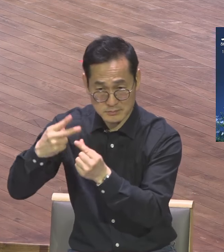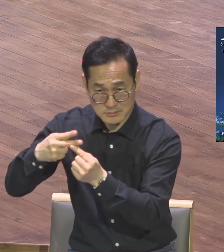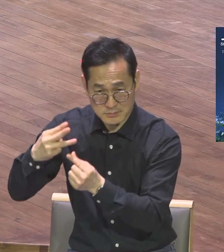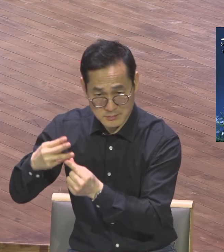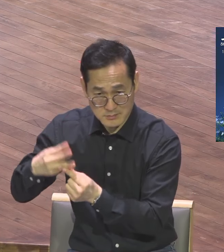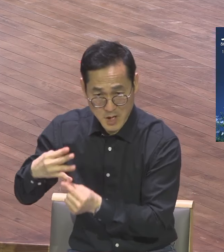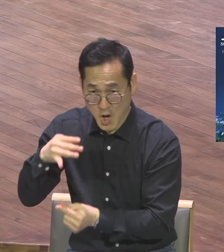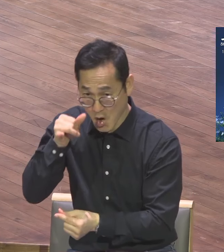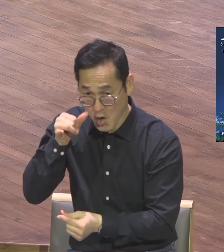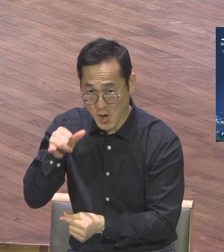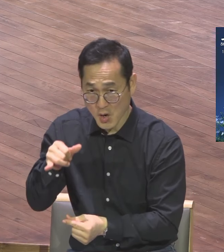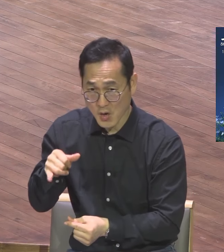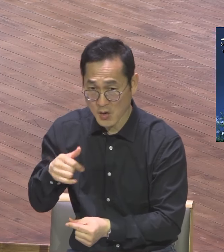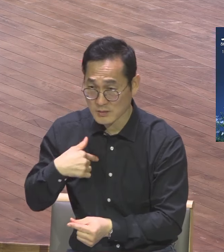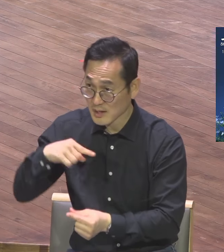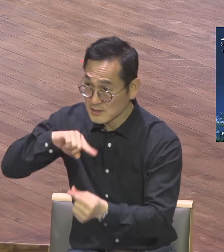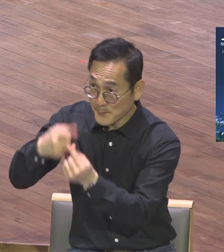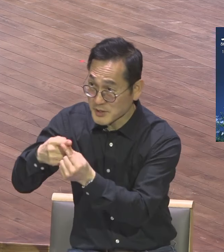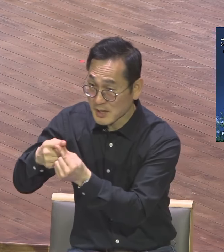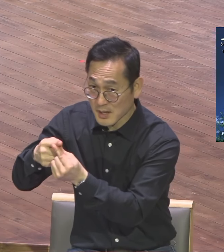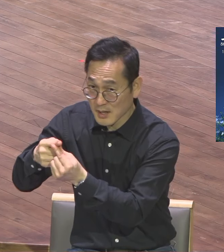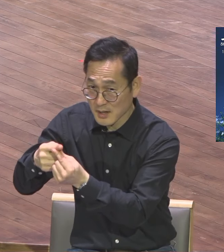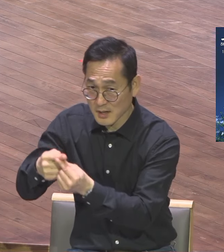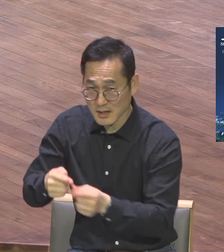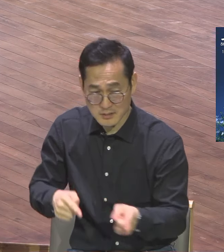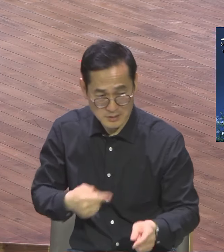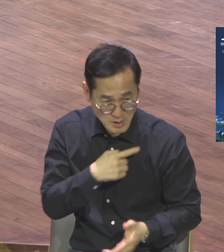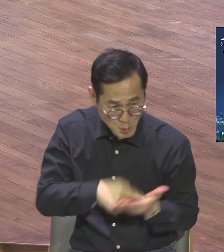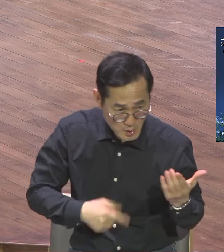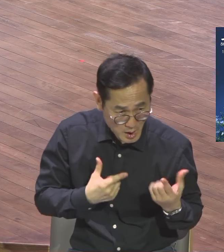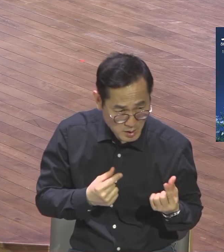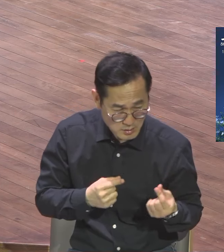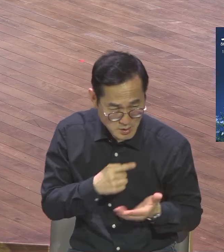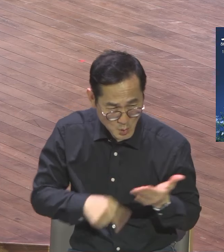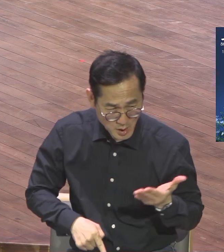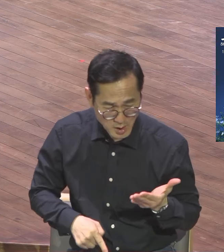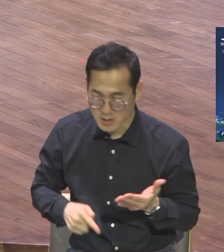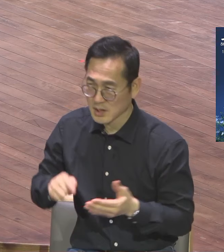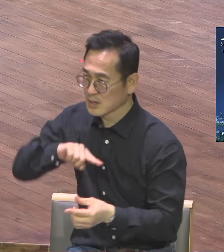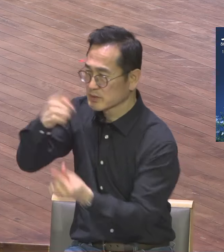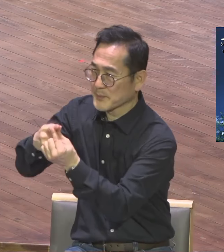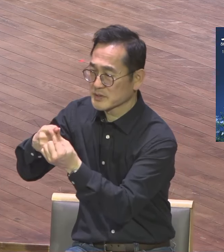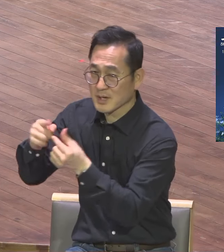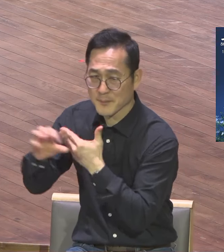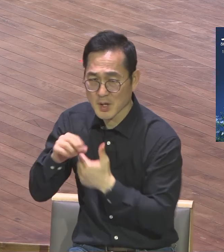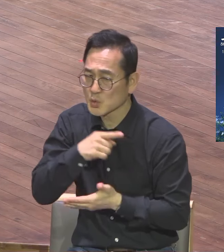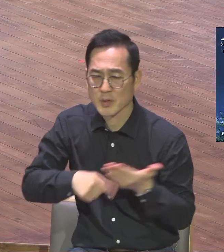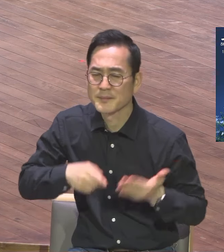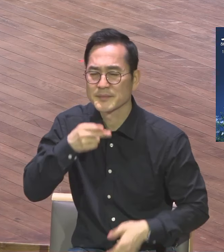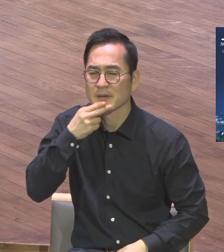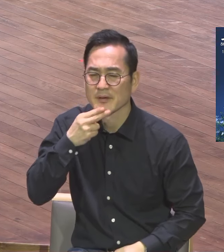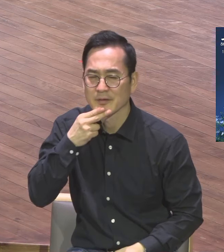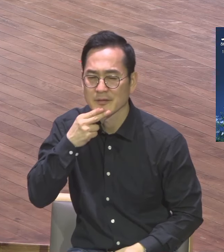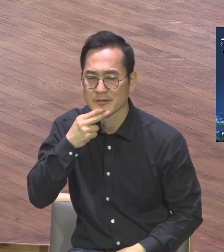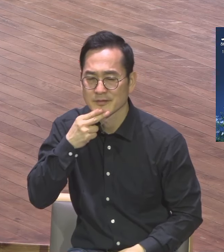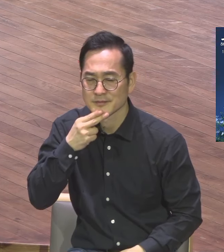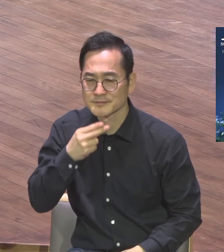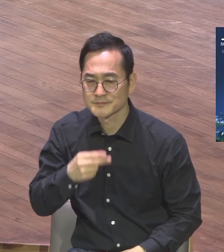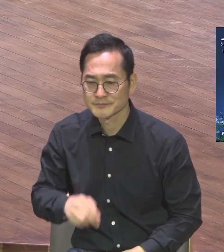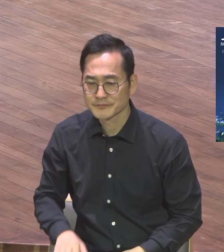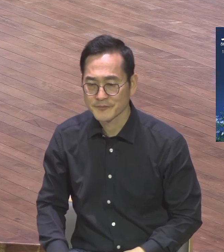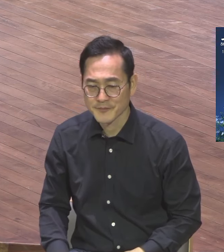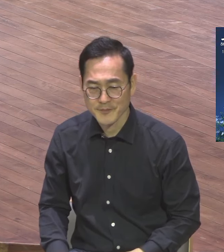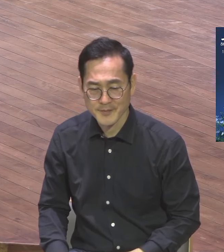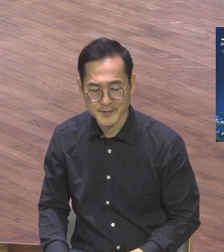여러분 절대 손해보지 않습니다. 절대 손해보지 않습니다. 그게 우선순위입니다. 혹시 갈등 상황이